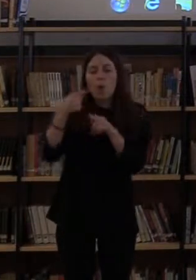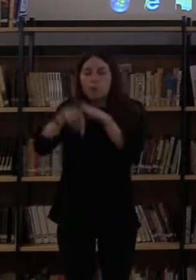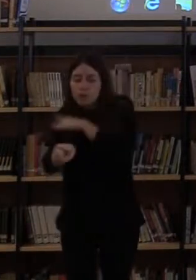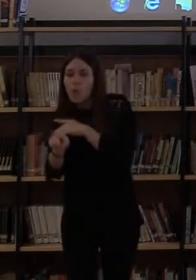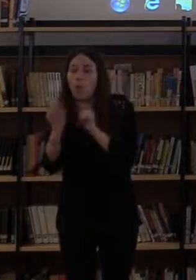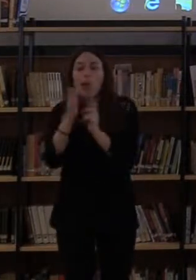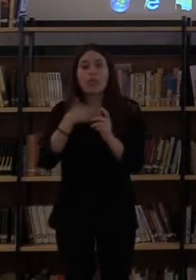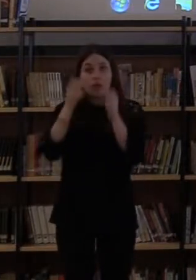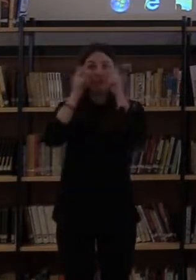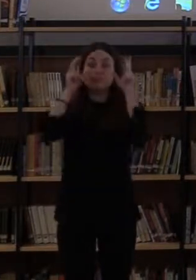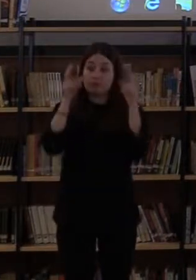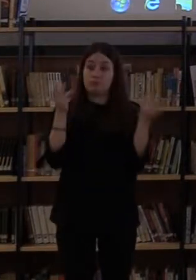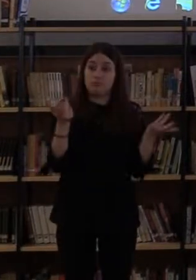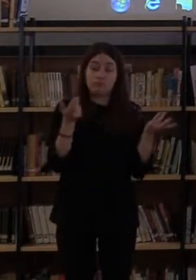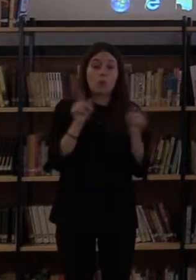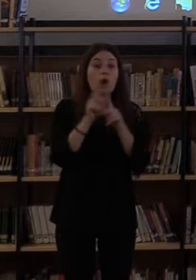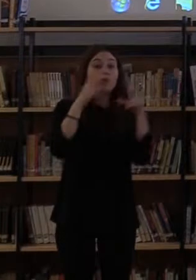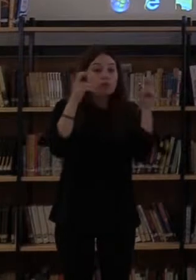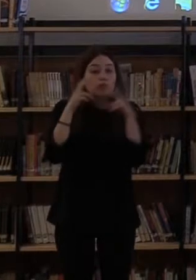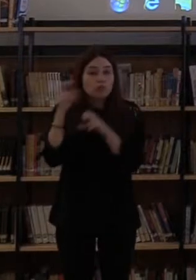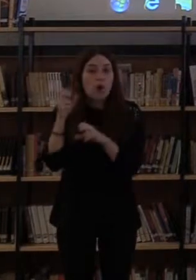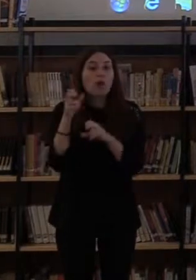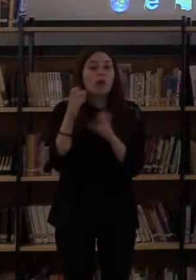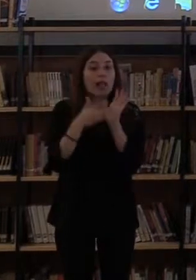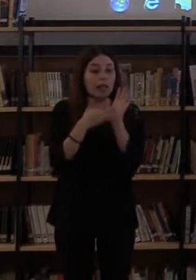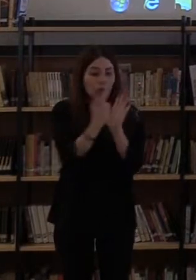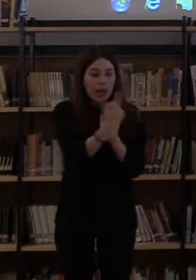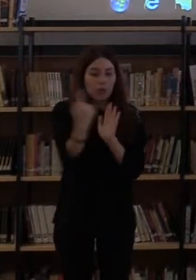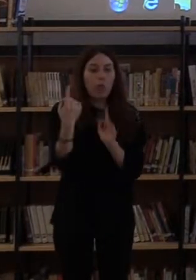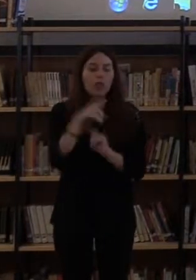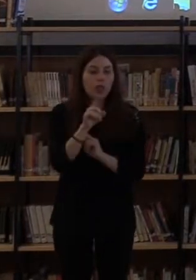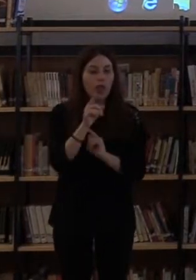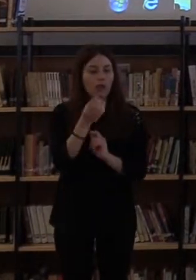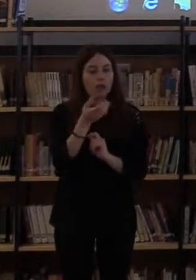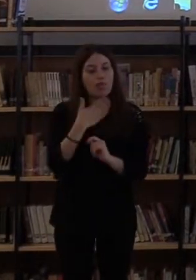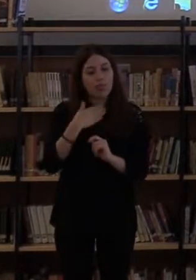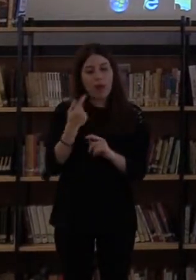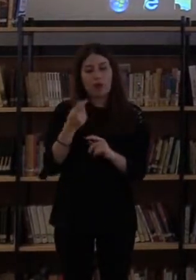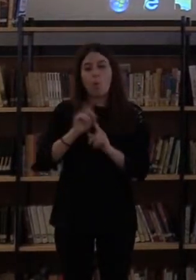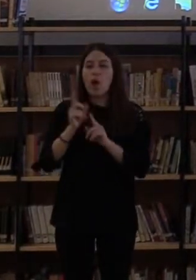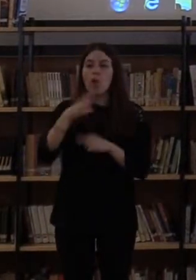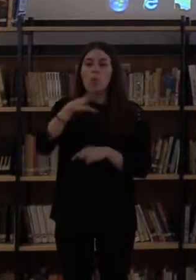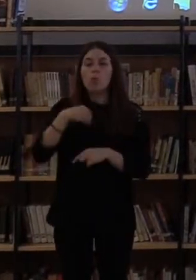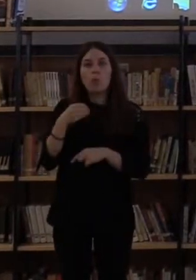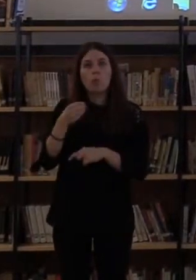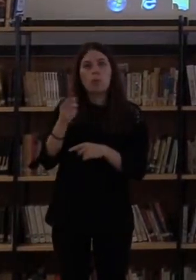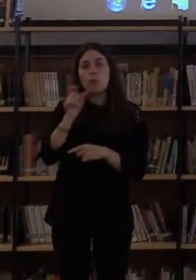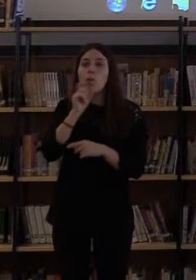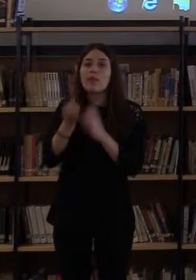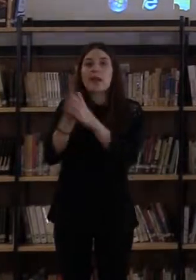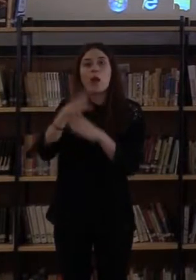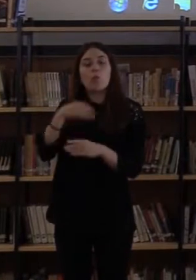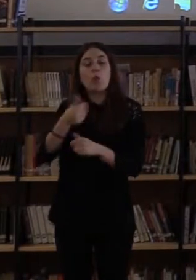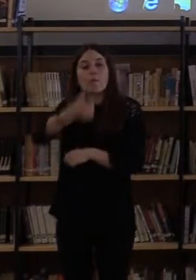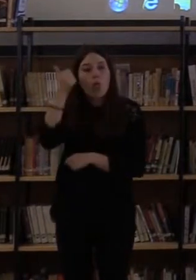ajudar a abrir os olhos e a descobrir em cada um a ternura e a construção de um mundo melhor e de um mundo